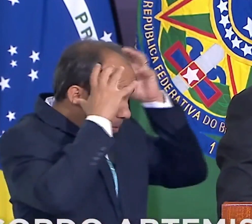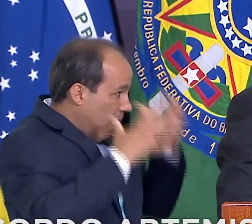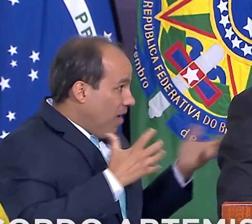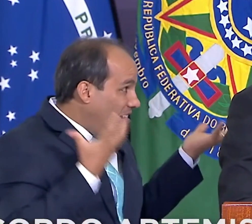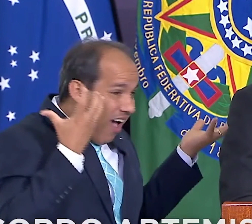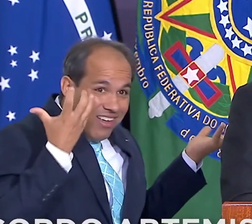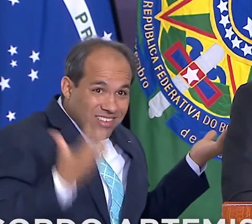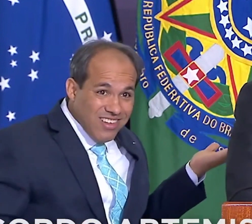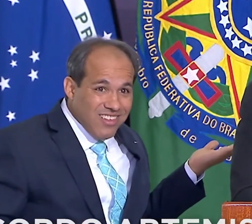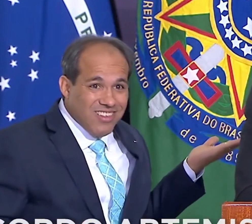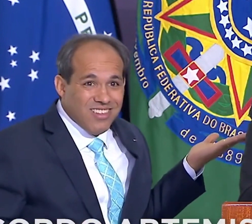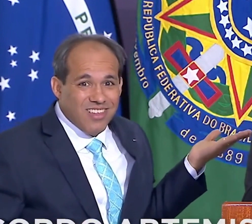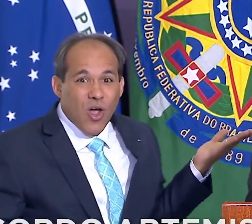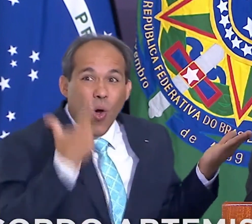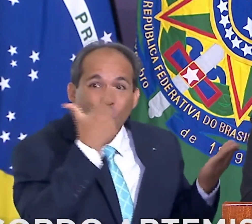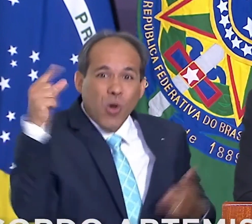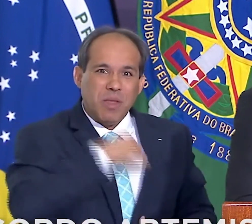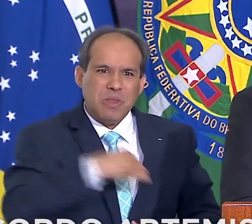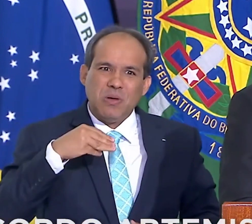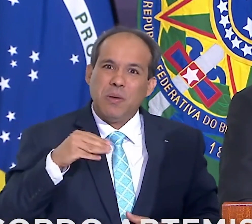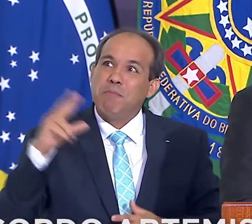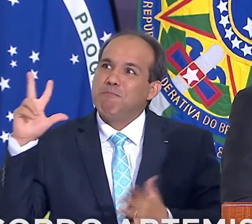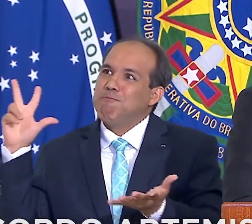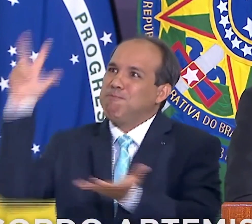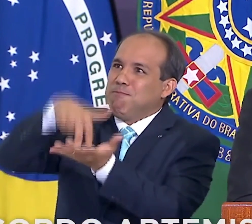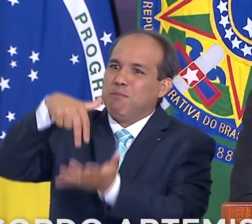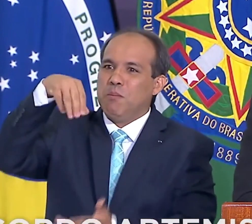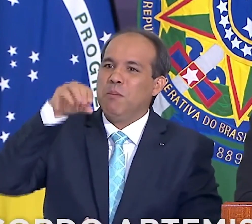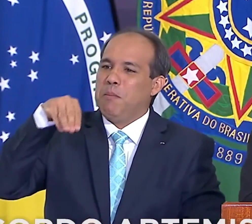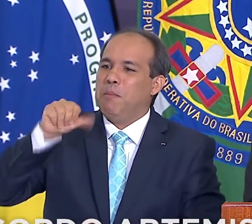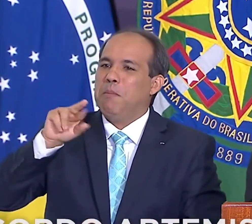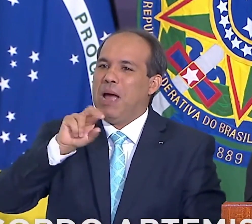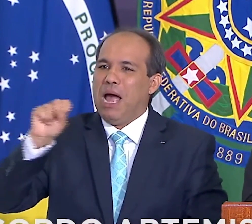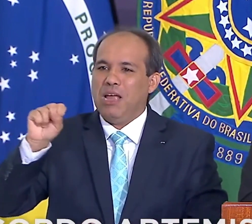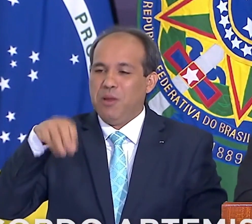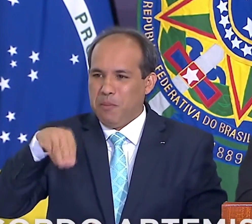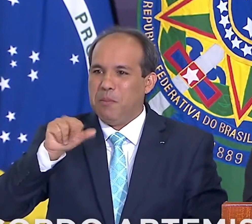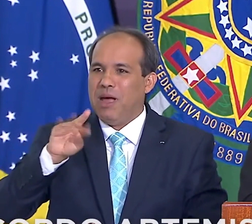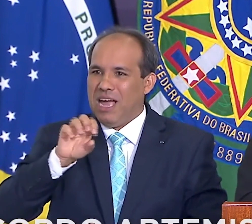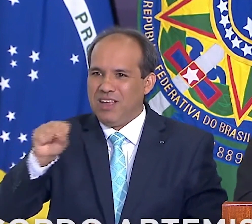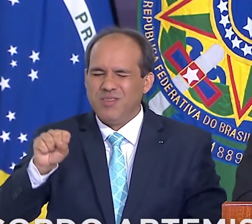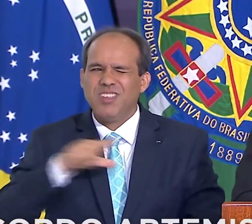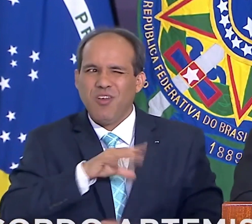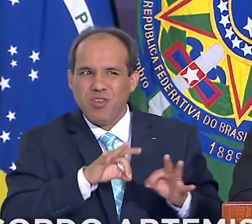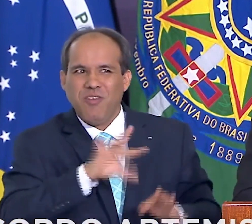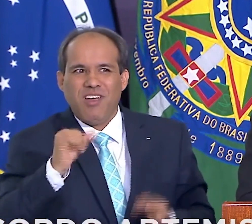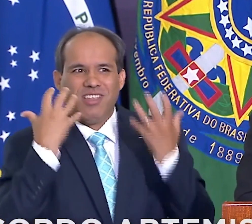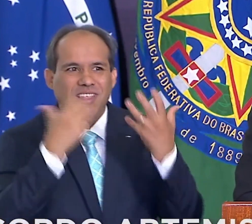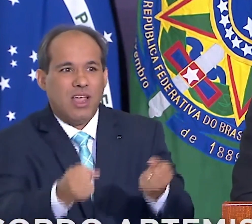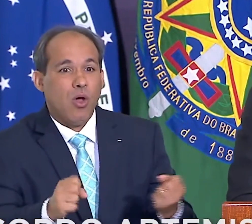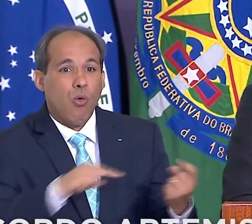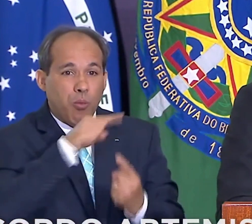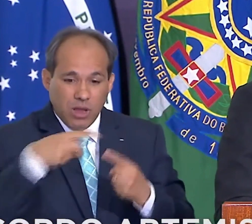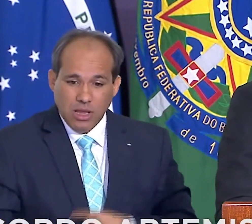toparia uma missão mais arrojada como essa? Mas com toda certeza. O nosso grande objetivo é do